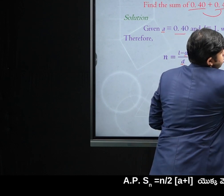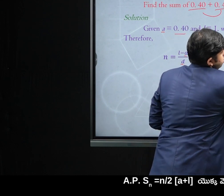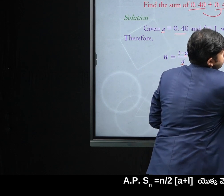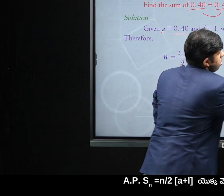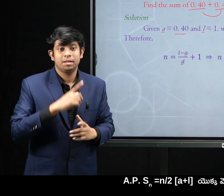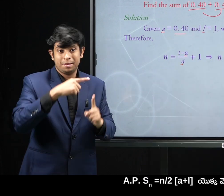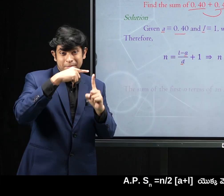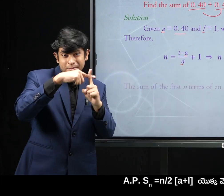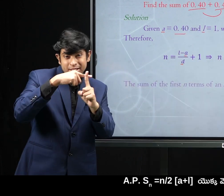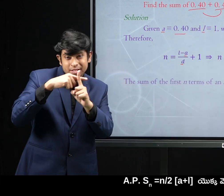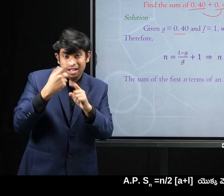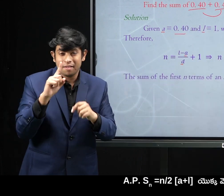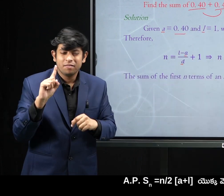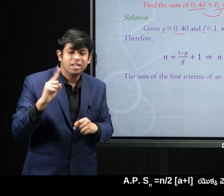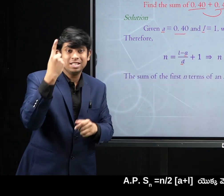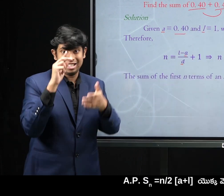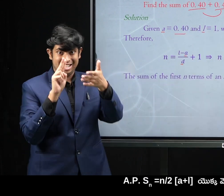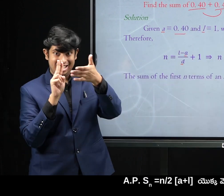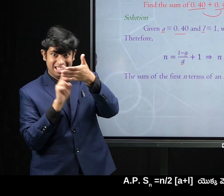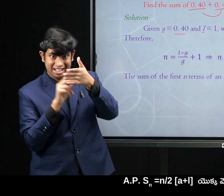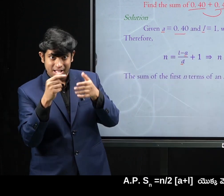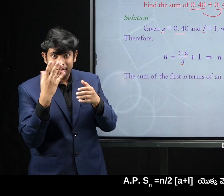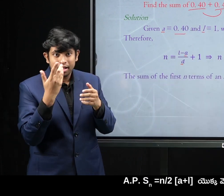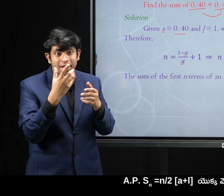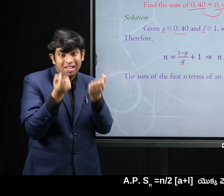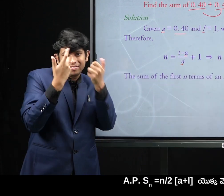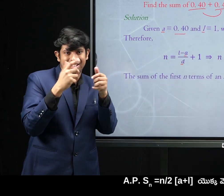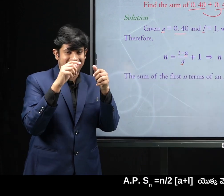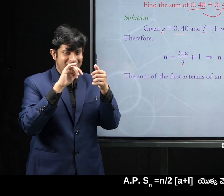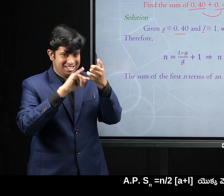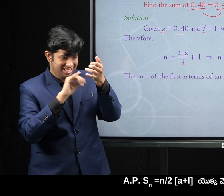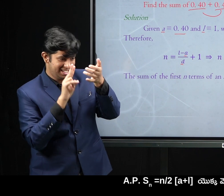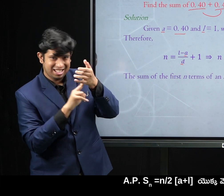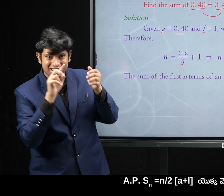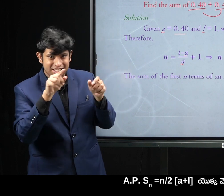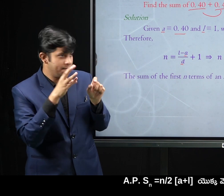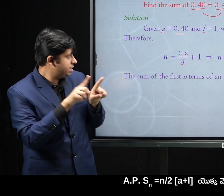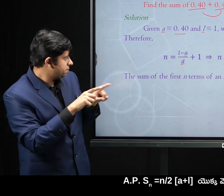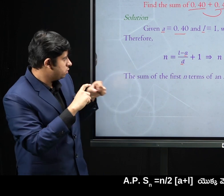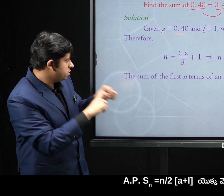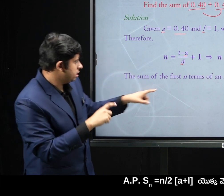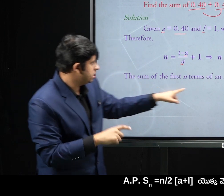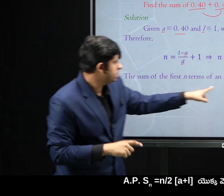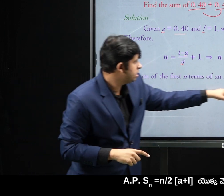ఏపీ Sn ఈజ్ ఈక్వల్ టు n/2 ఇంటూ a+1 యొక్క మొదటి n నిబంధనల